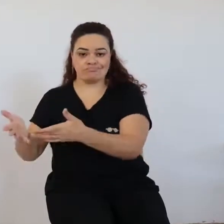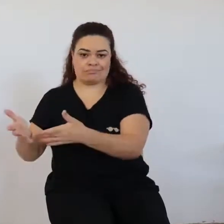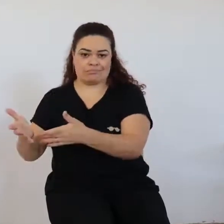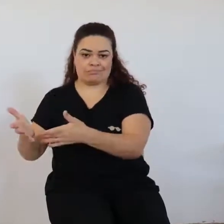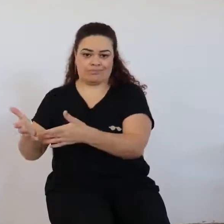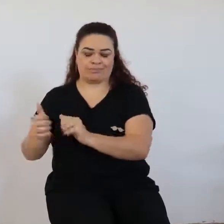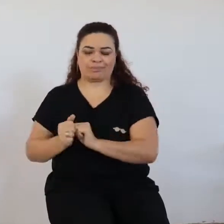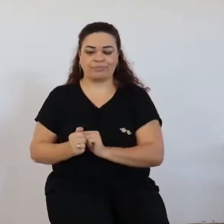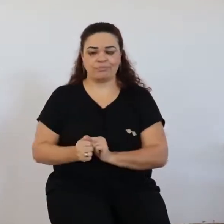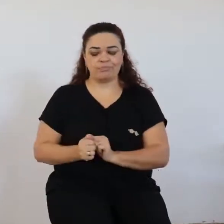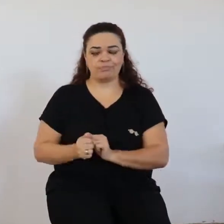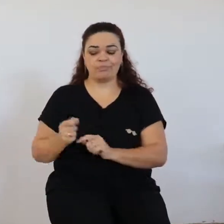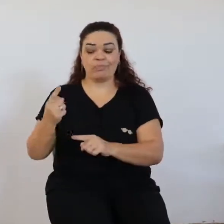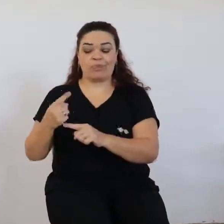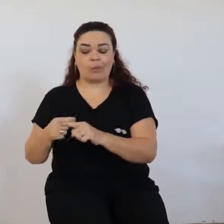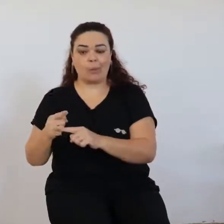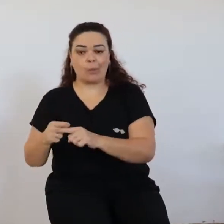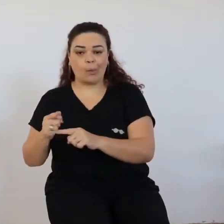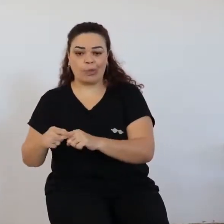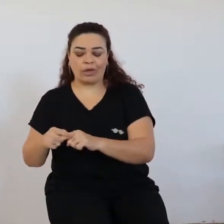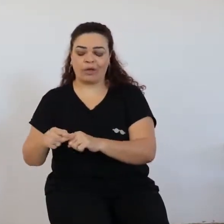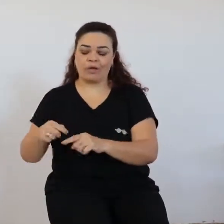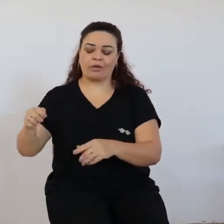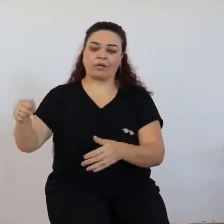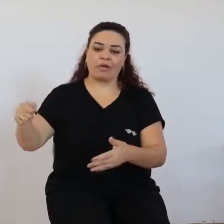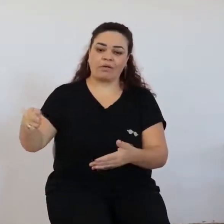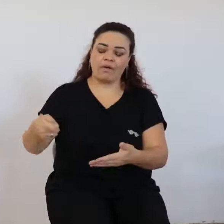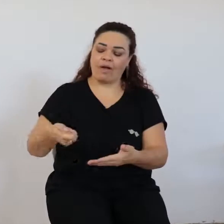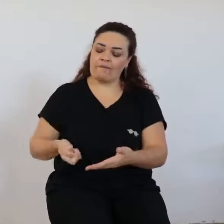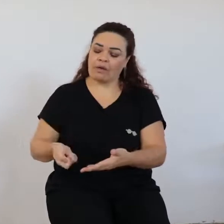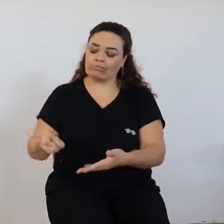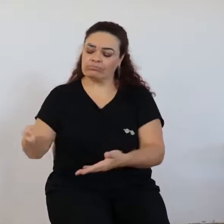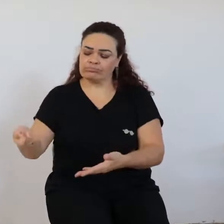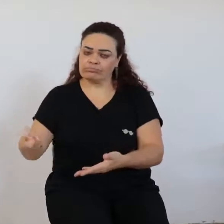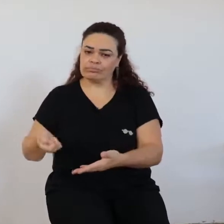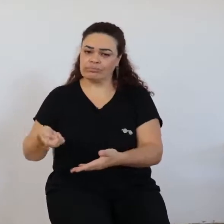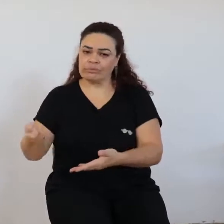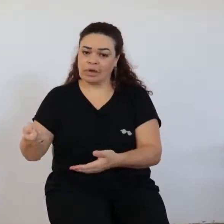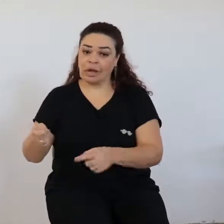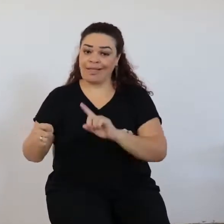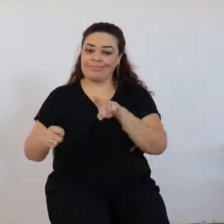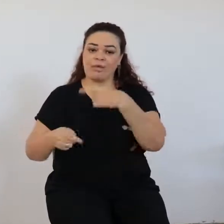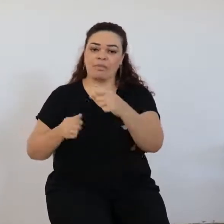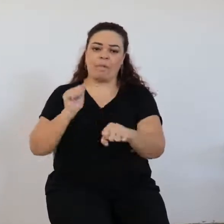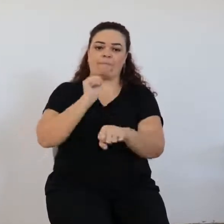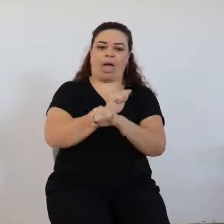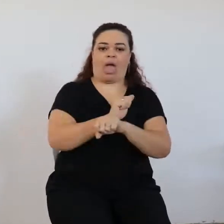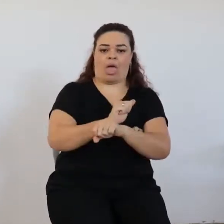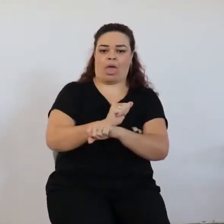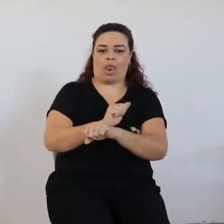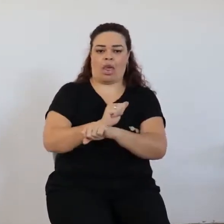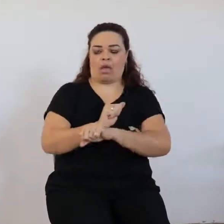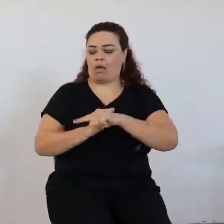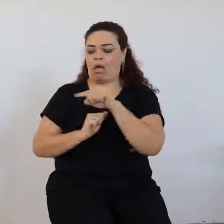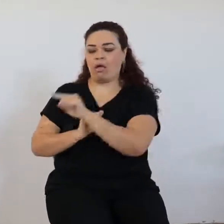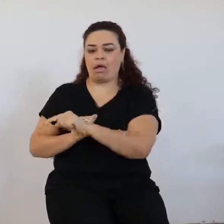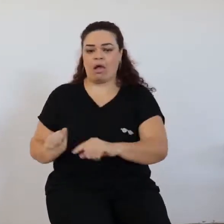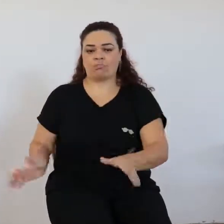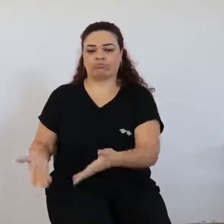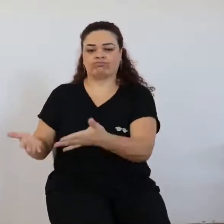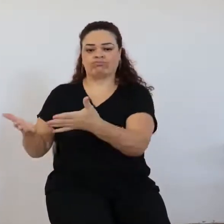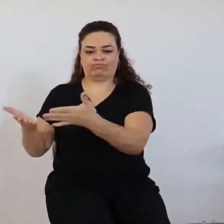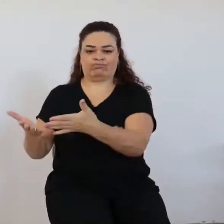usa? Tirar a ajuda. Cada vez a gente vai tentando dar menos ajuda, porque o nosso objetivo é que essa criança